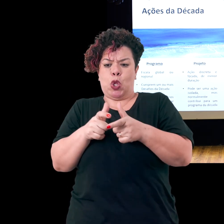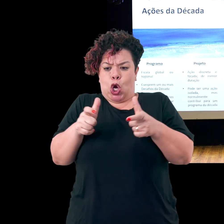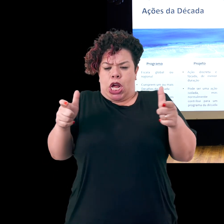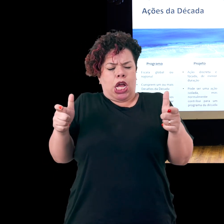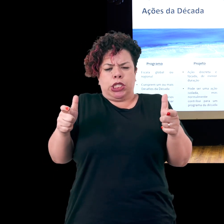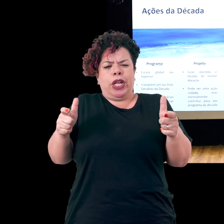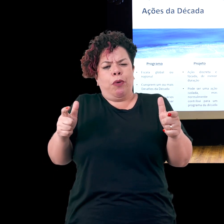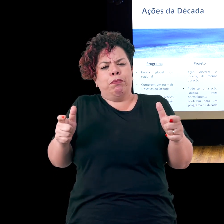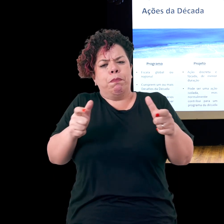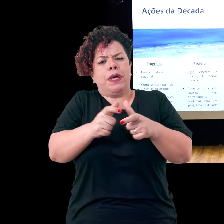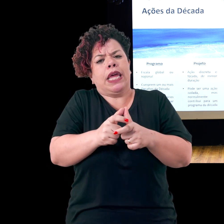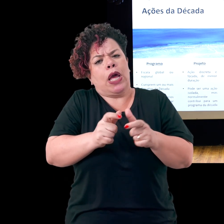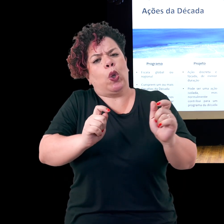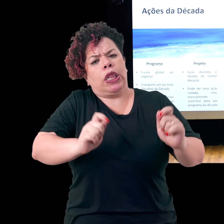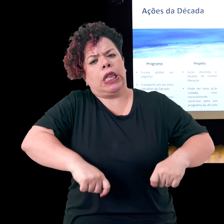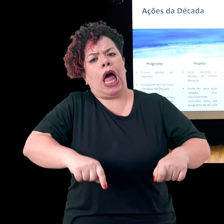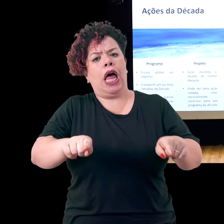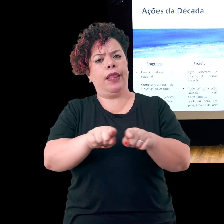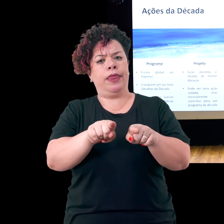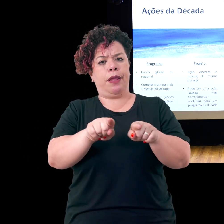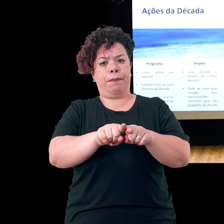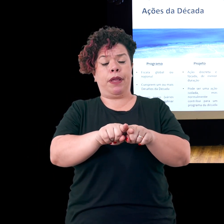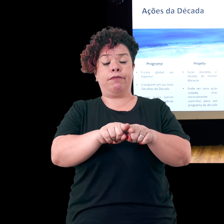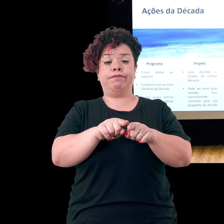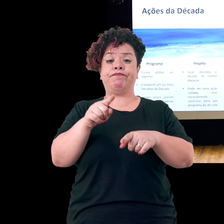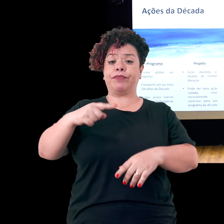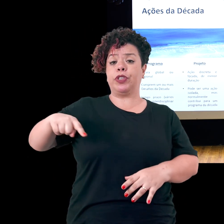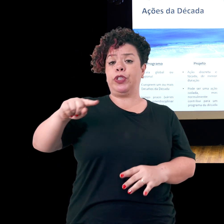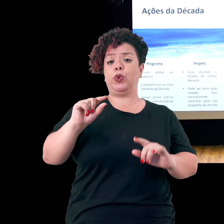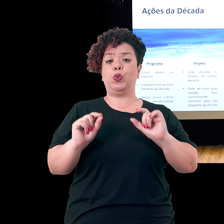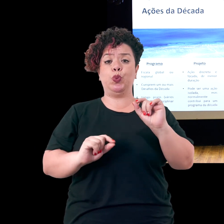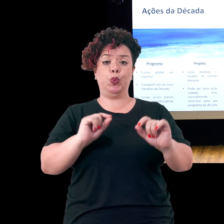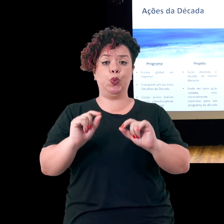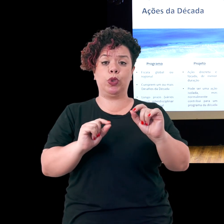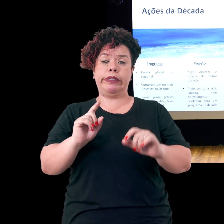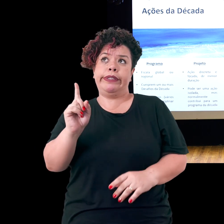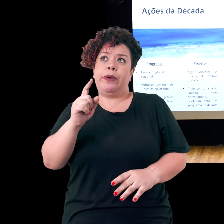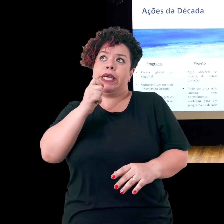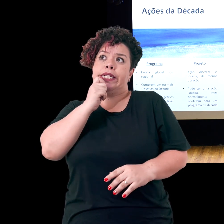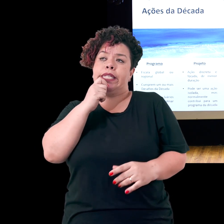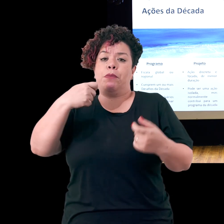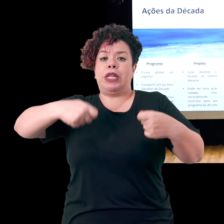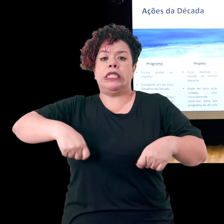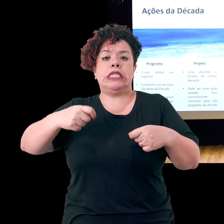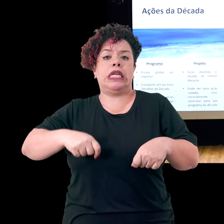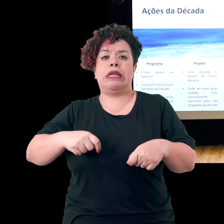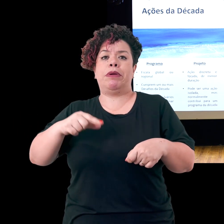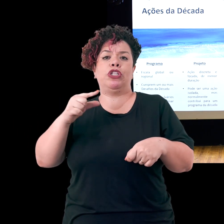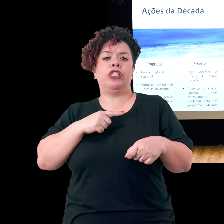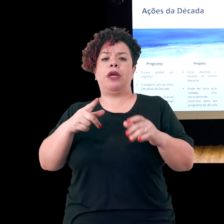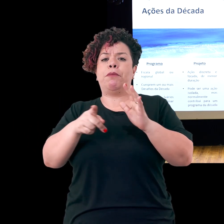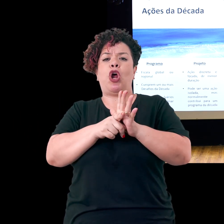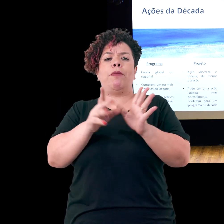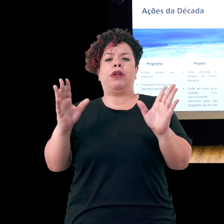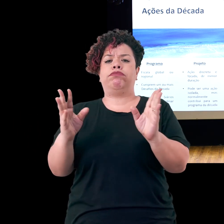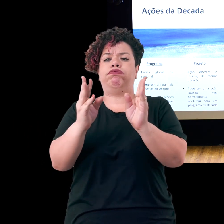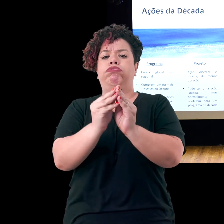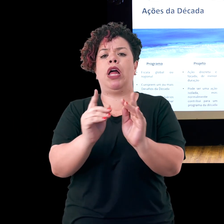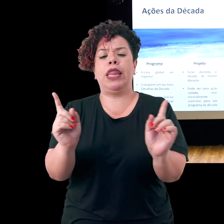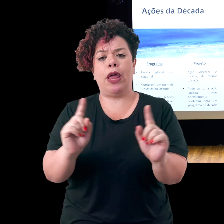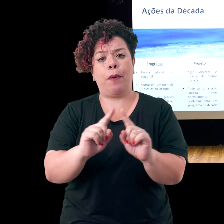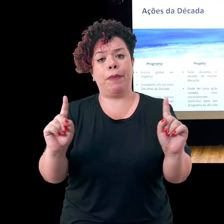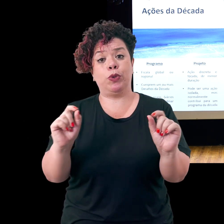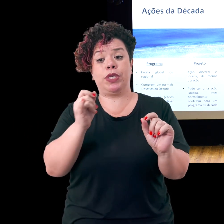ser grandes, tá? E que vão não necessariamente estar focadas em ciência. Já